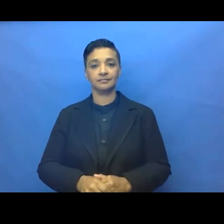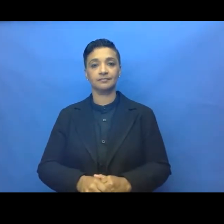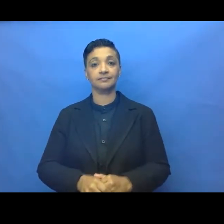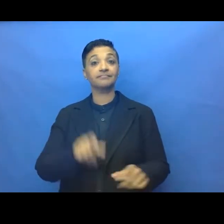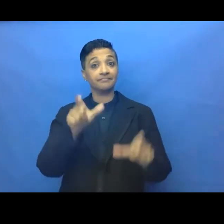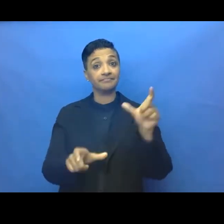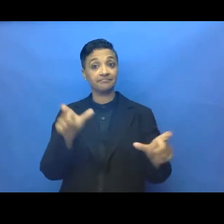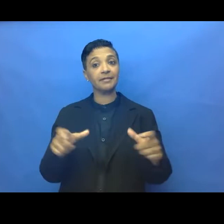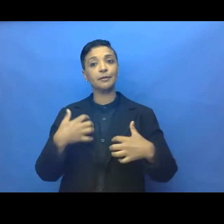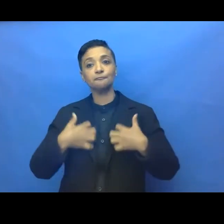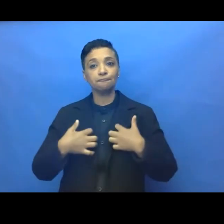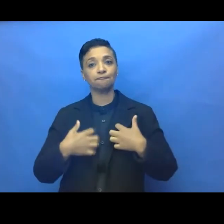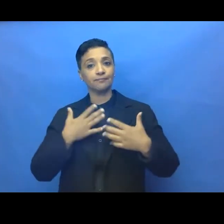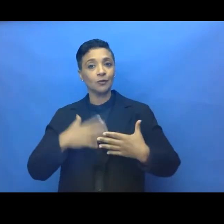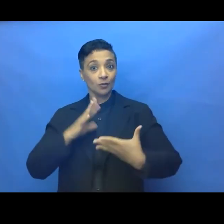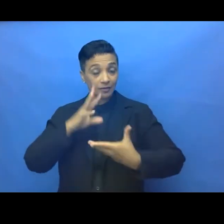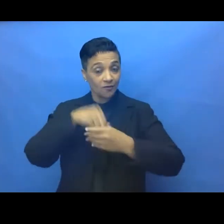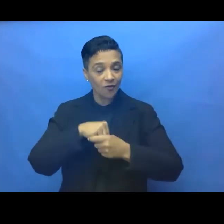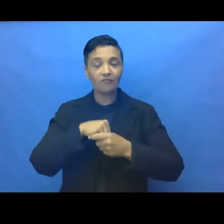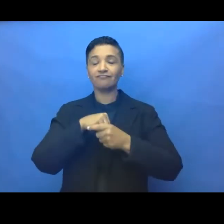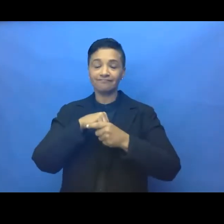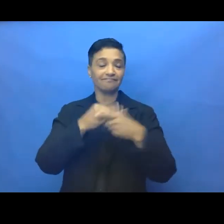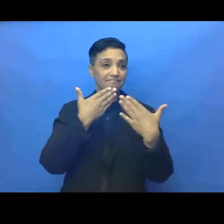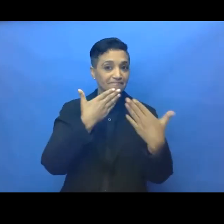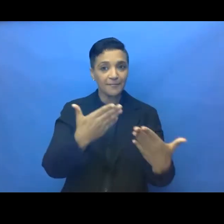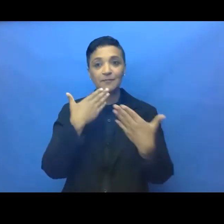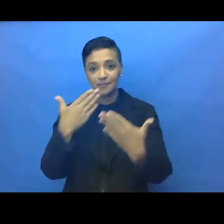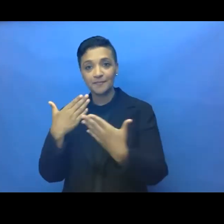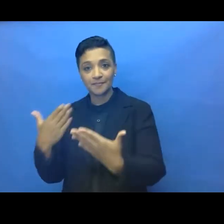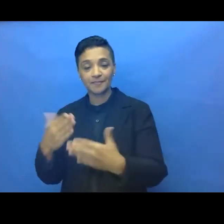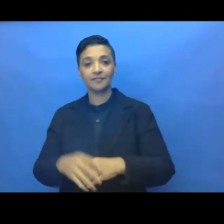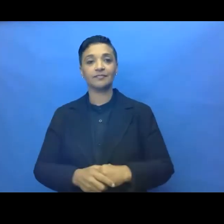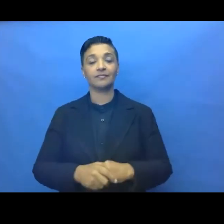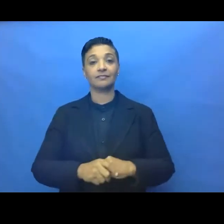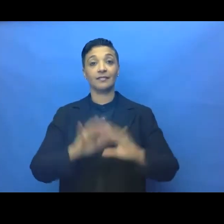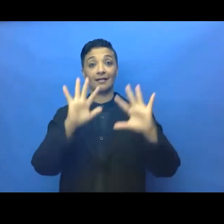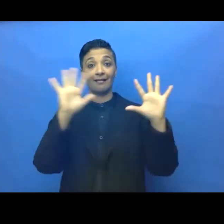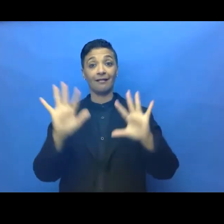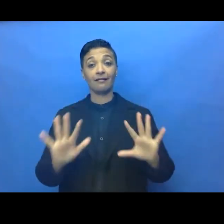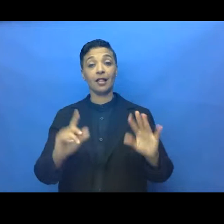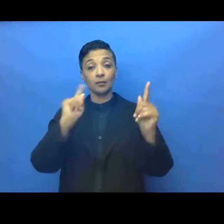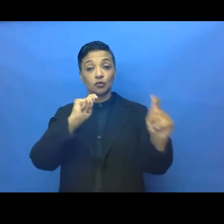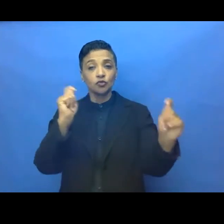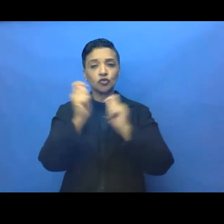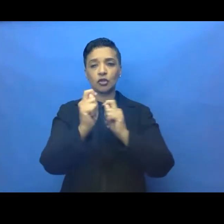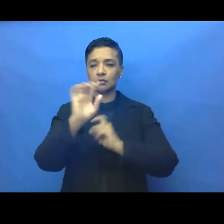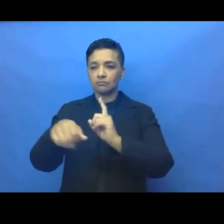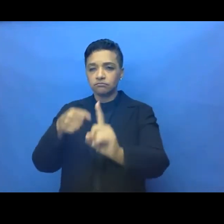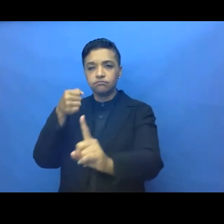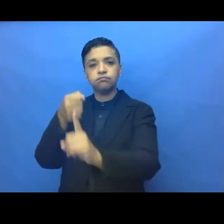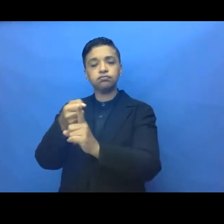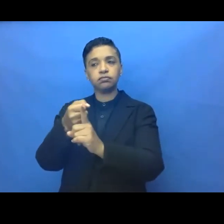et tous les participants qui nous ont rejoints. Merci beaucoup. Le